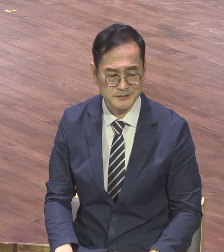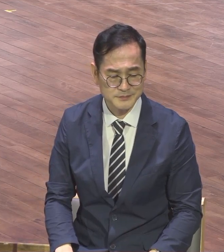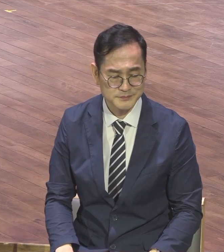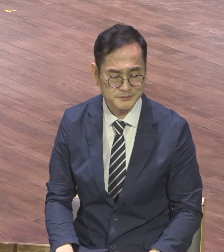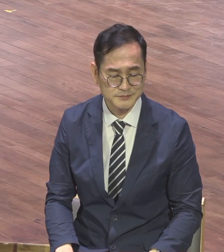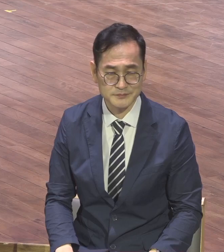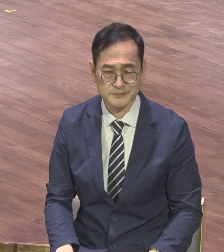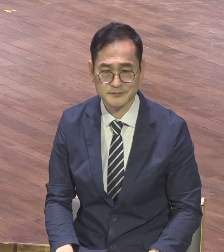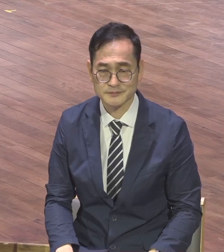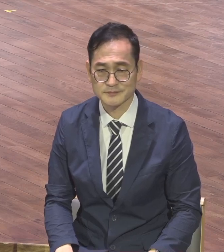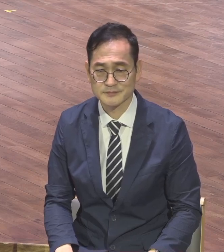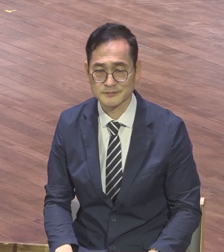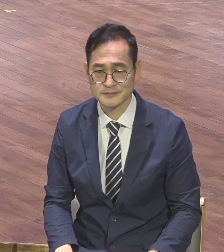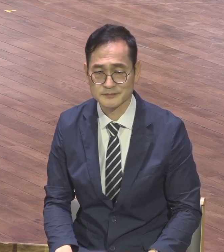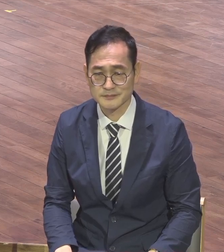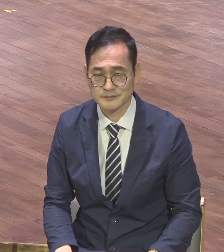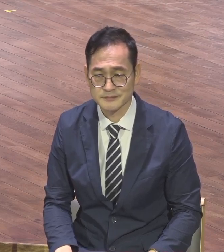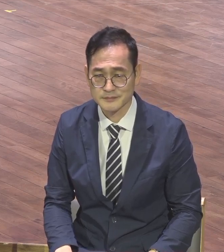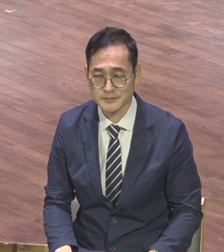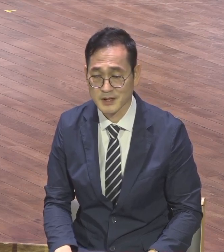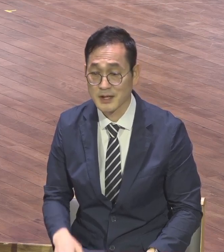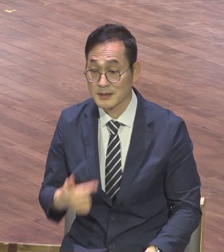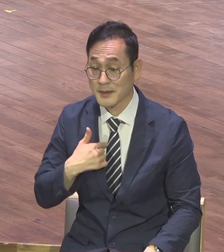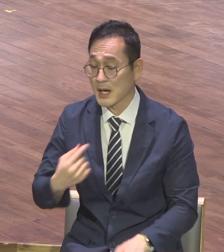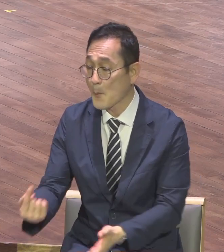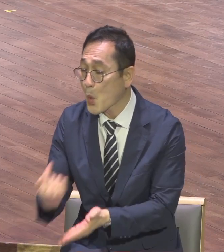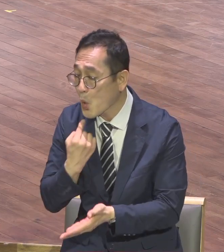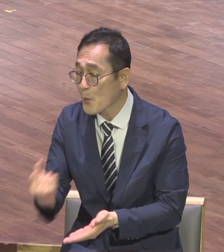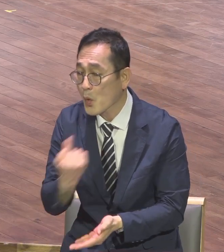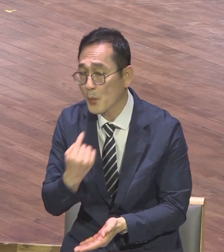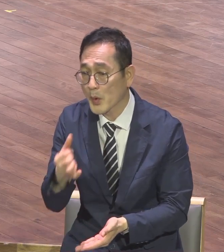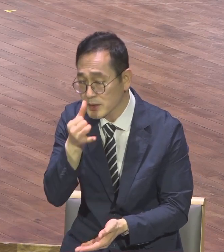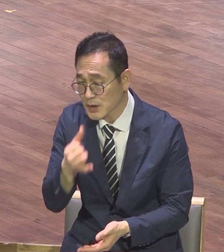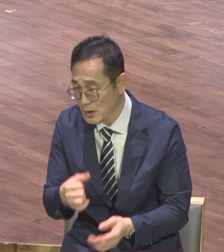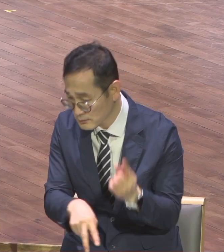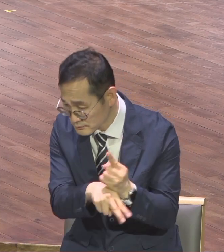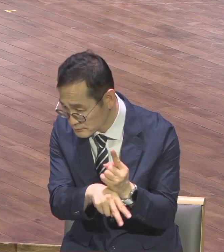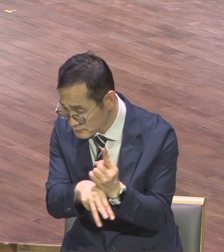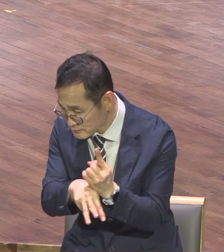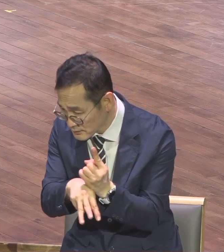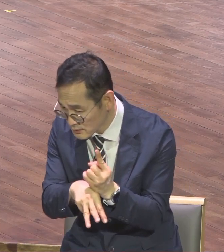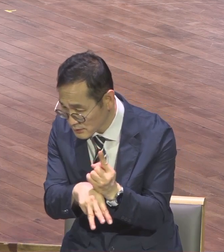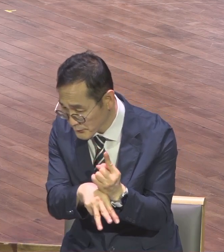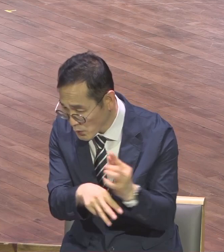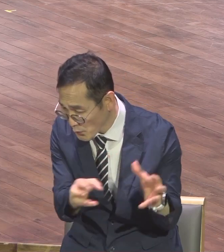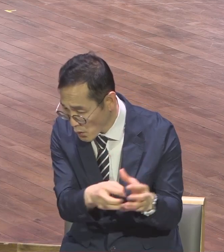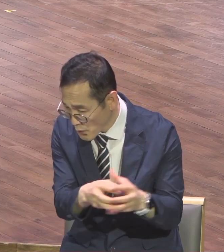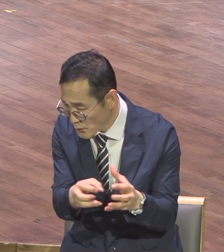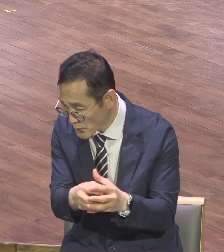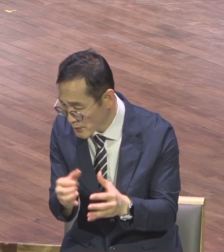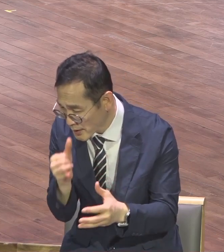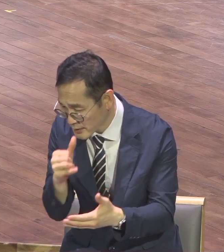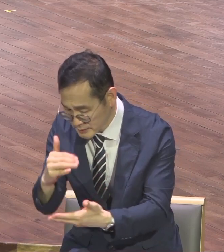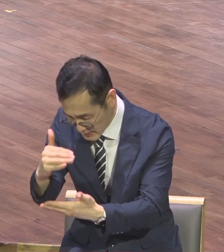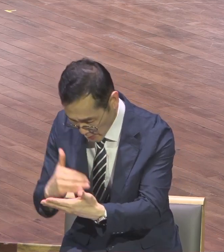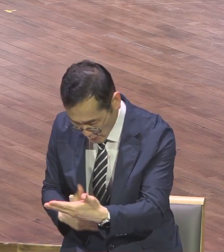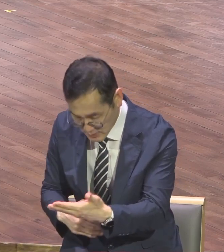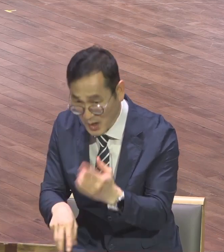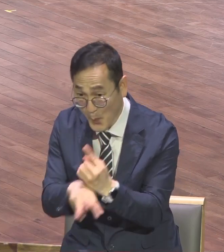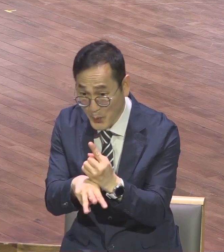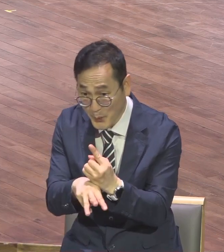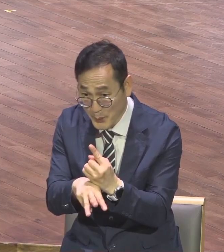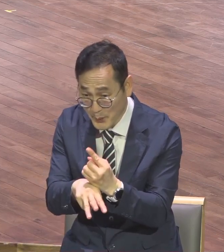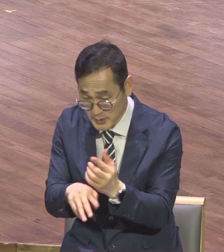명을 교회로 인도했고, 그 다음 몇 명이 교회화 되어졌느냐, 예배화 되어졌느냐, 통계가 쫙 계속 나오고